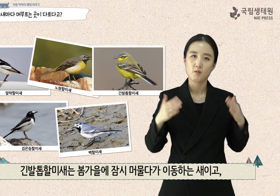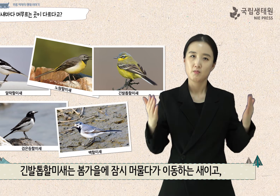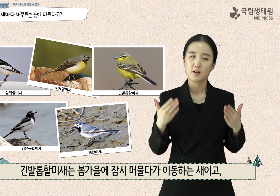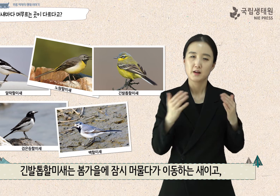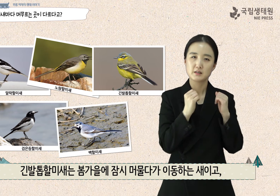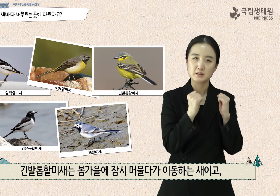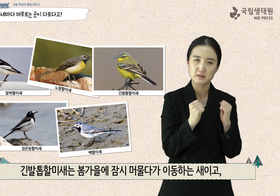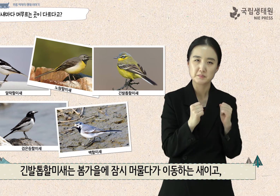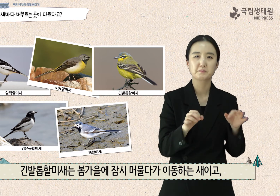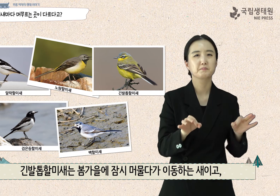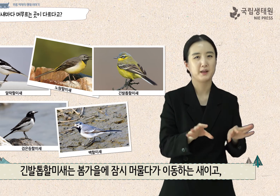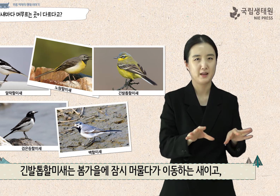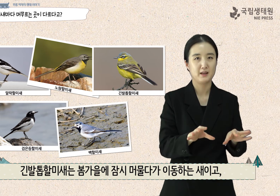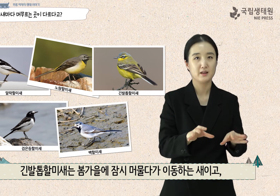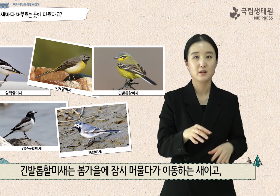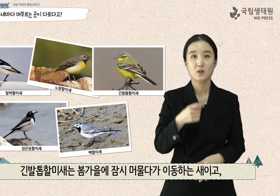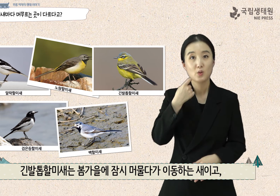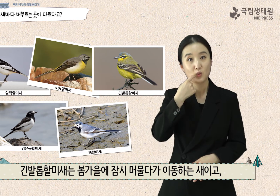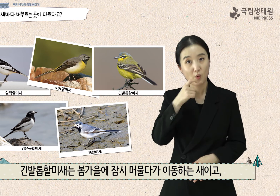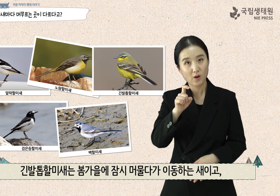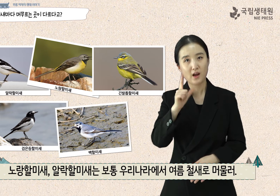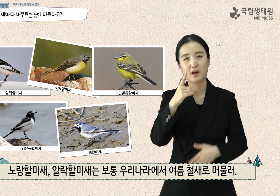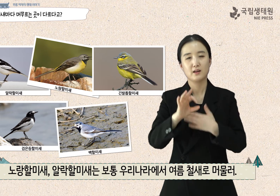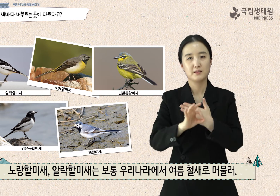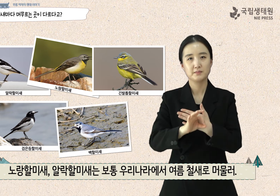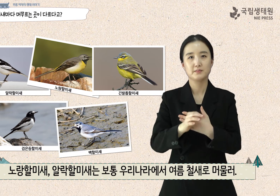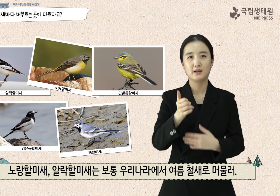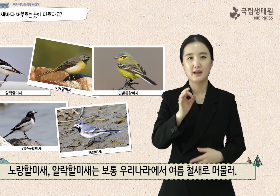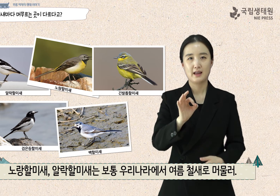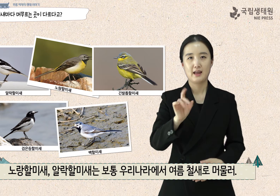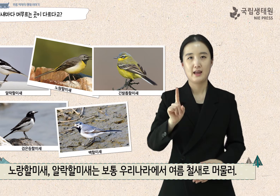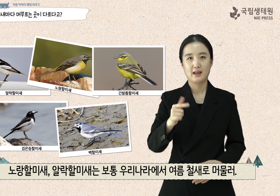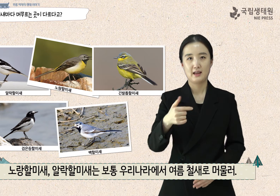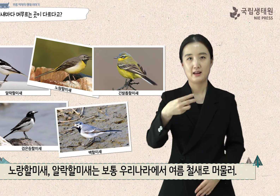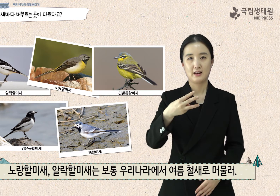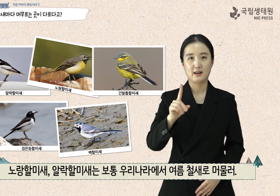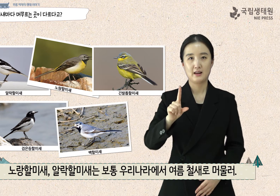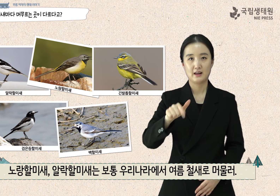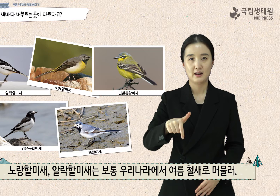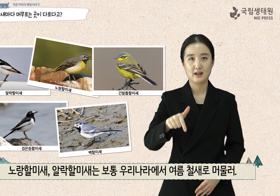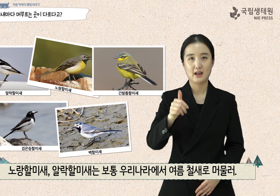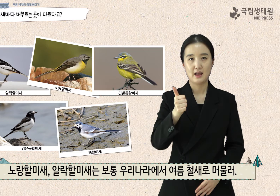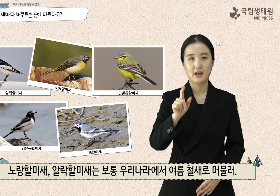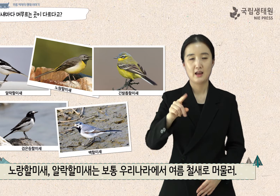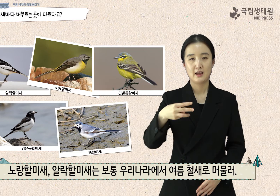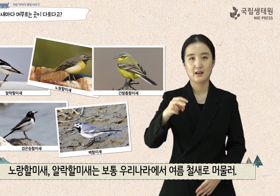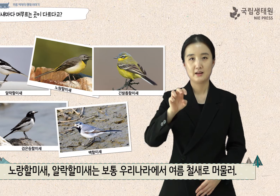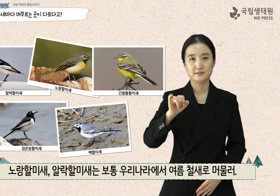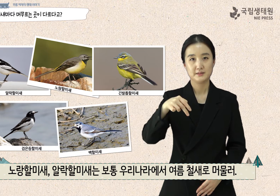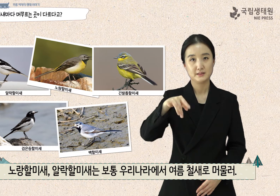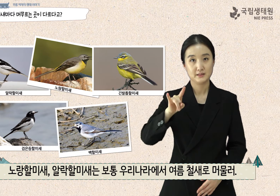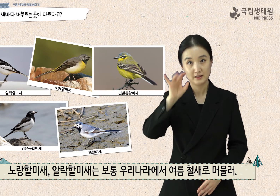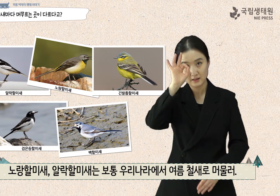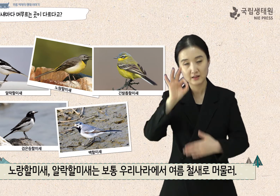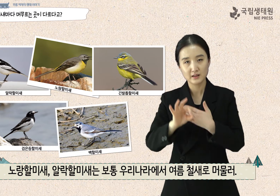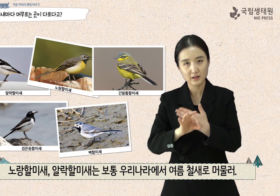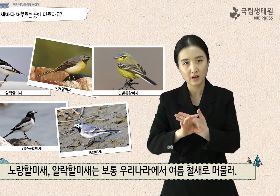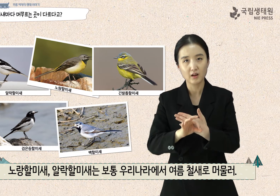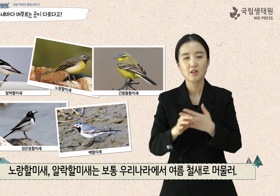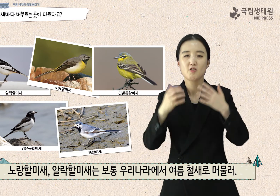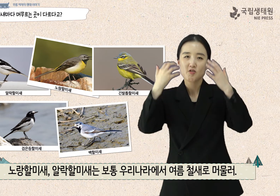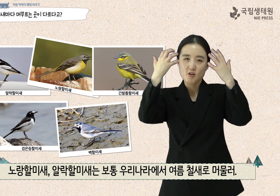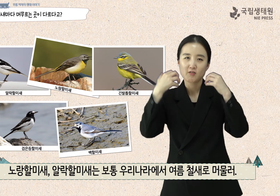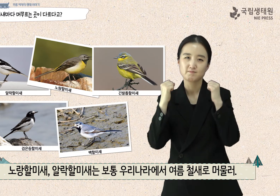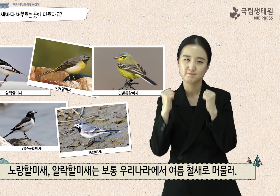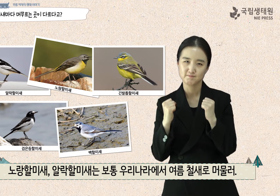잠시 머물다가 이동하는 새이고 노랑 할미새, 알락 할미새는 보통 우리나라에서